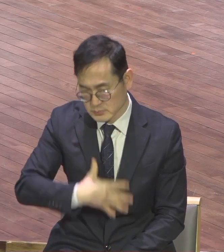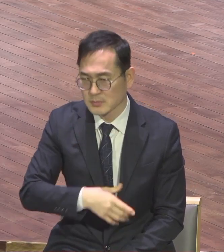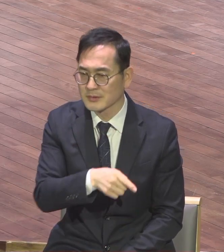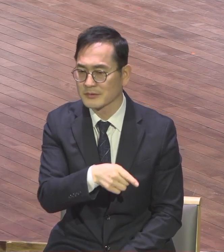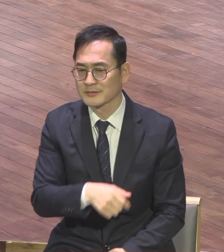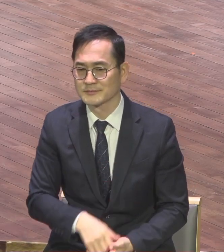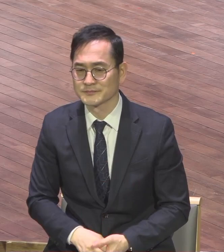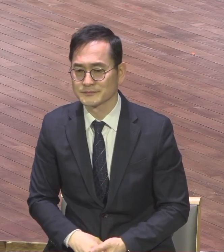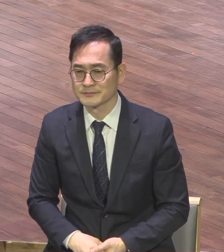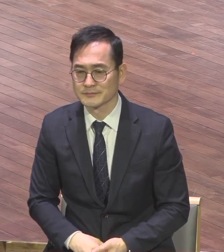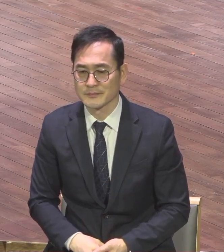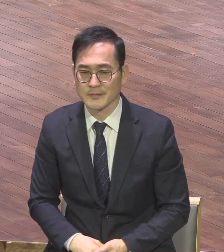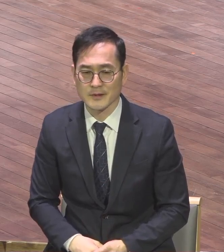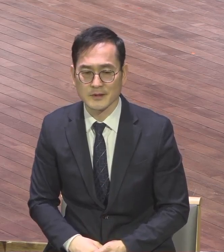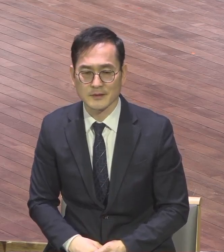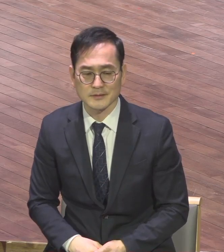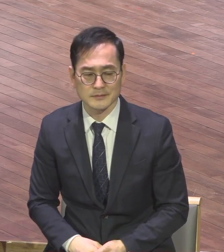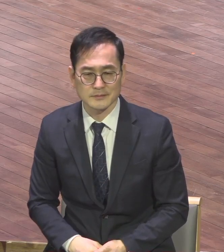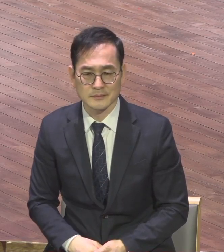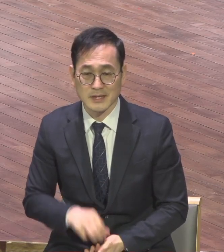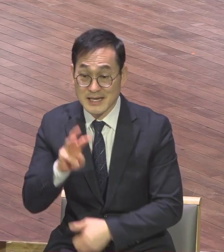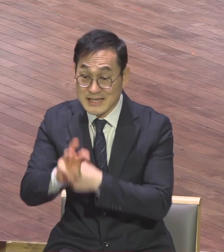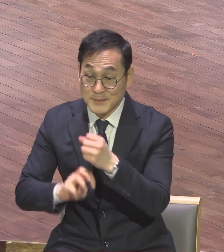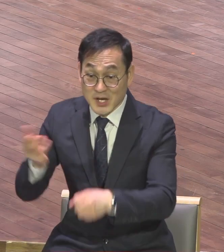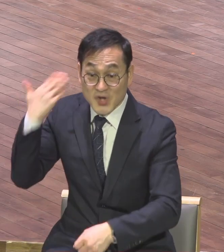30년 전 일어난 일을 계속 얘기합니다. 그 상처를